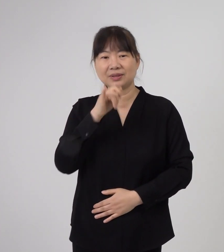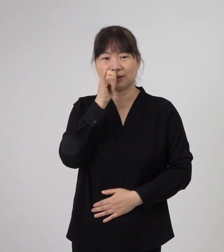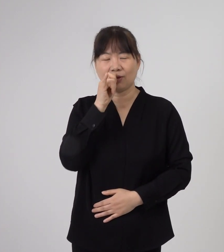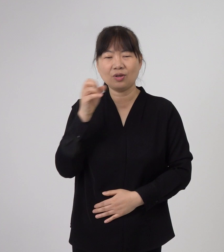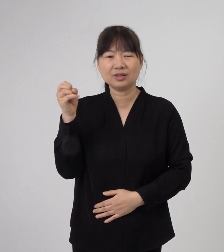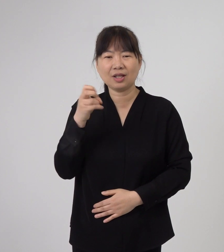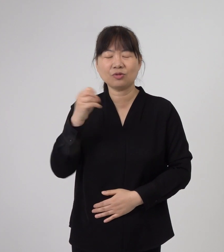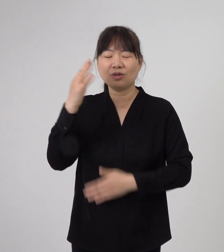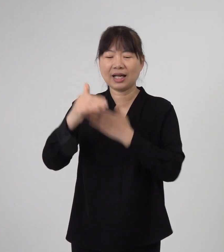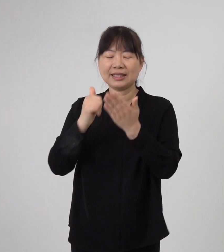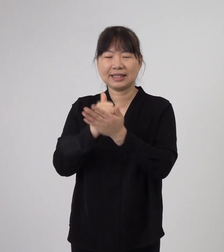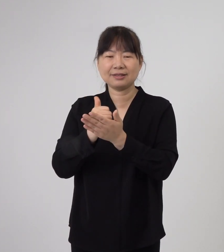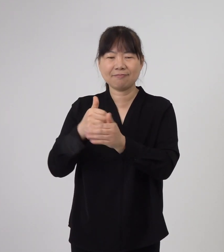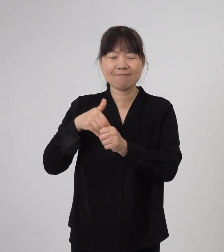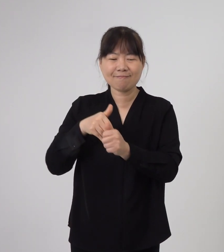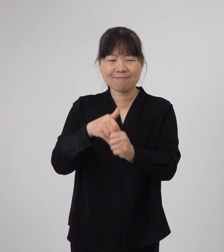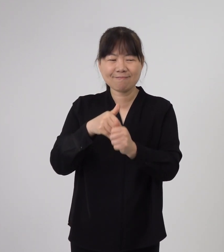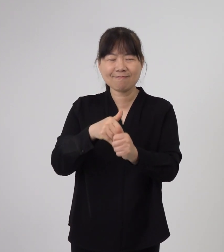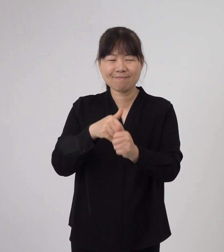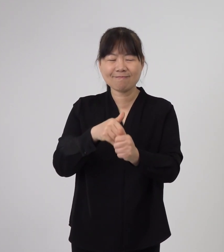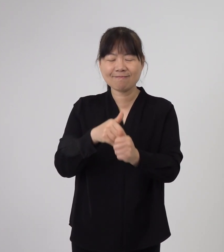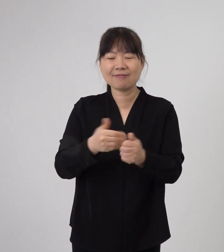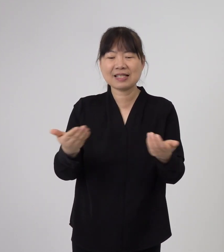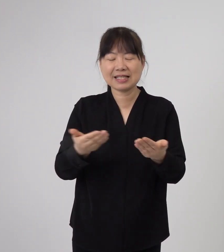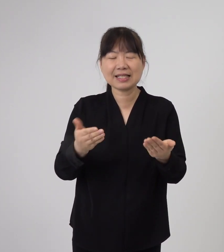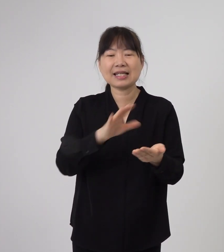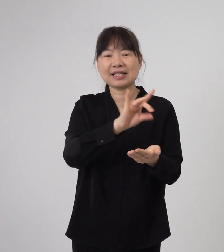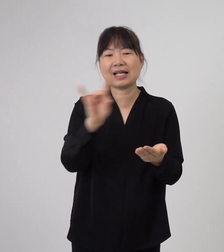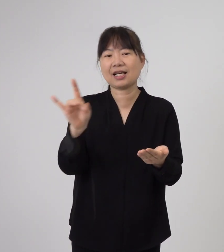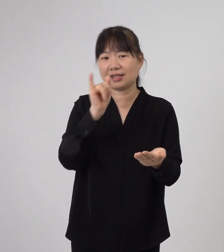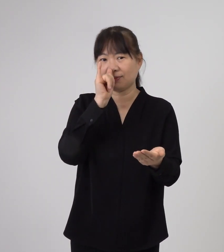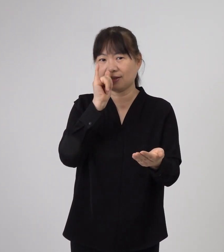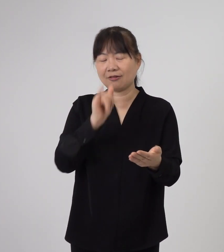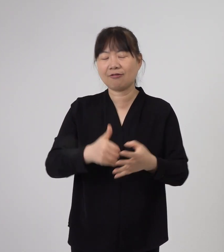자꾸 하나님께서 밀어붙이는 일들이 간혹 있어요.